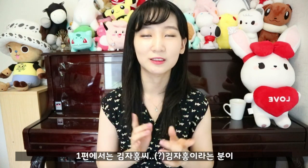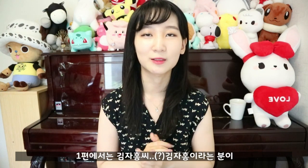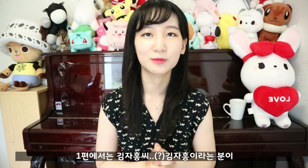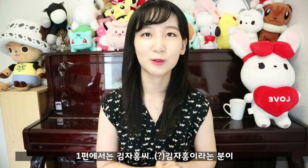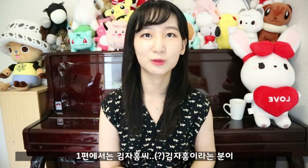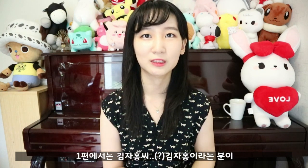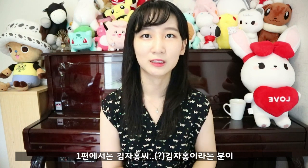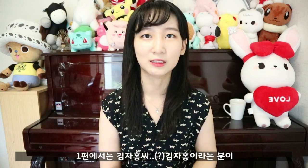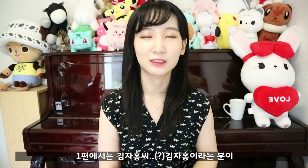1편에서는